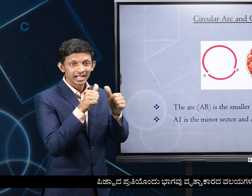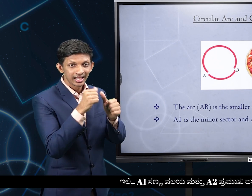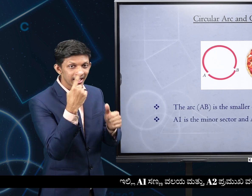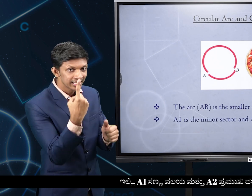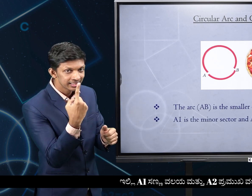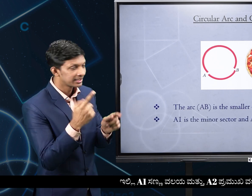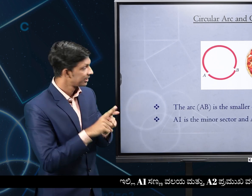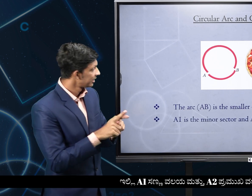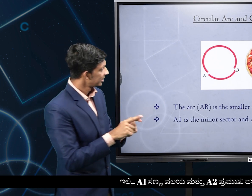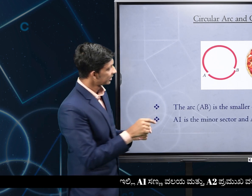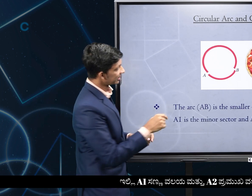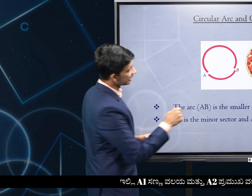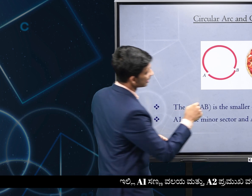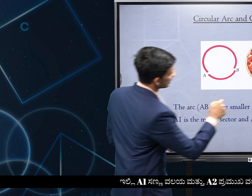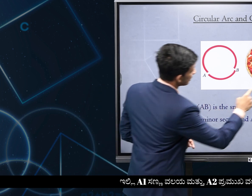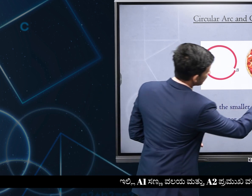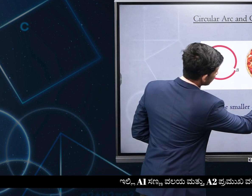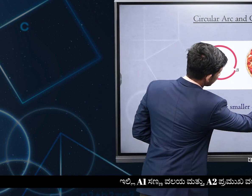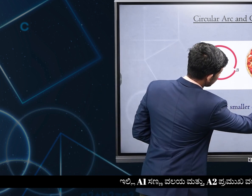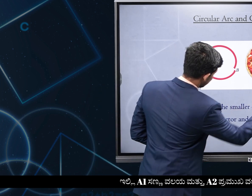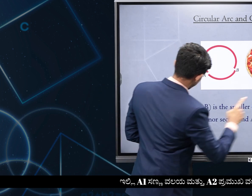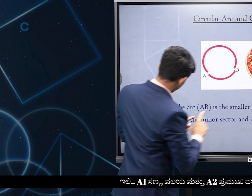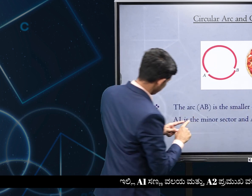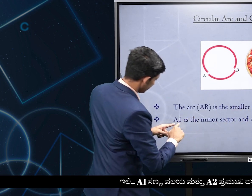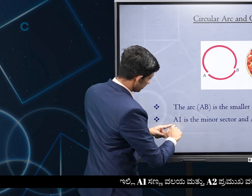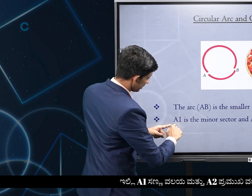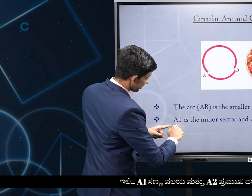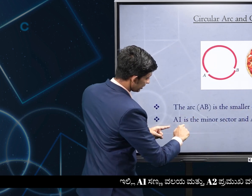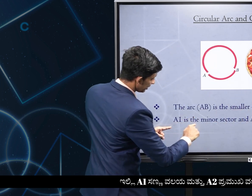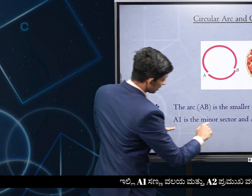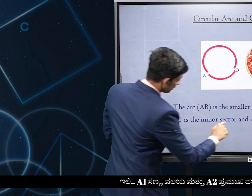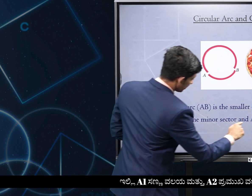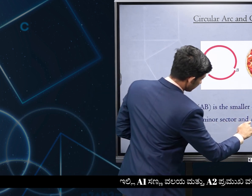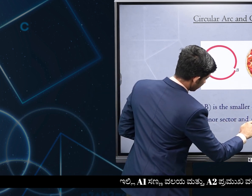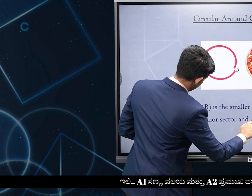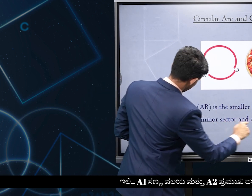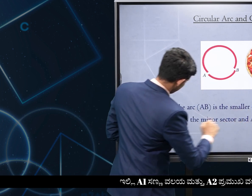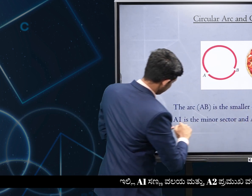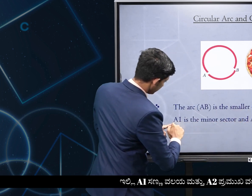ಇಲ್ಲಿ A1 ಸಣ್ಣ ವಲಯ ಮತ್ತು A2 ಪ್ರಮುಖ ವಲಯವಾಗಿದೆ.